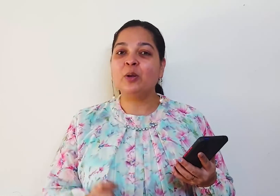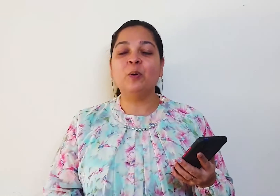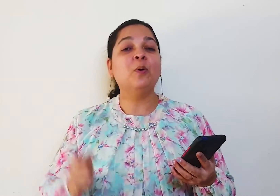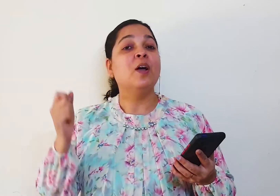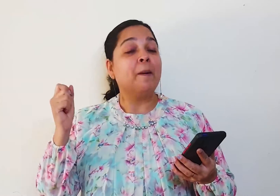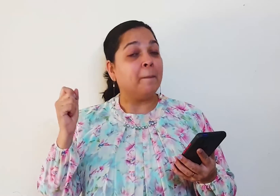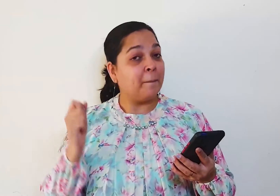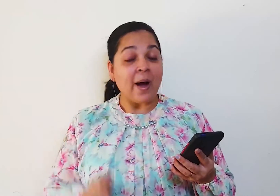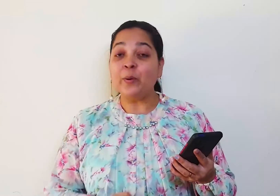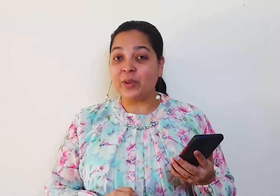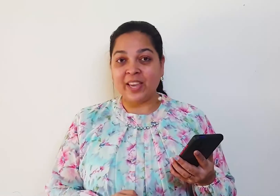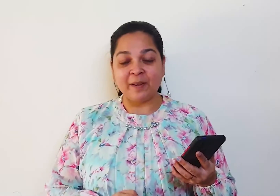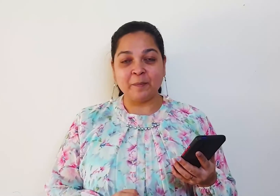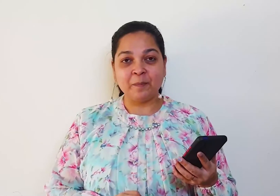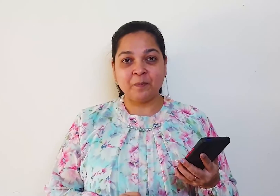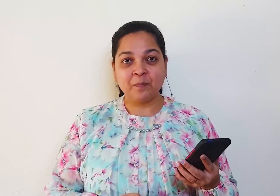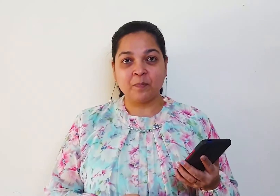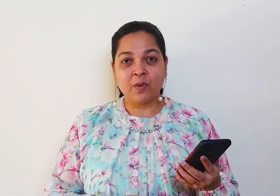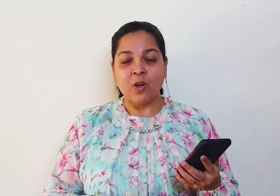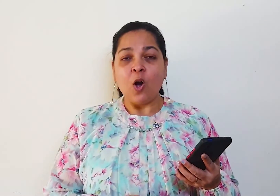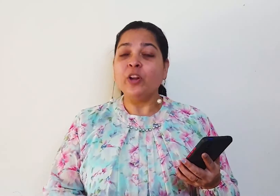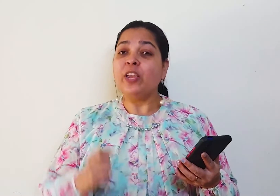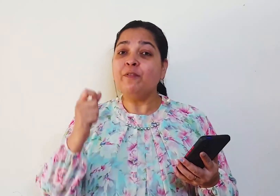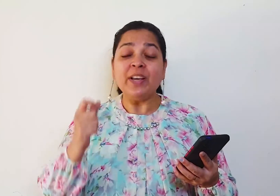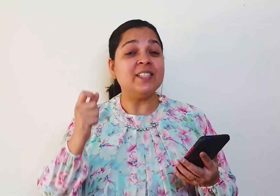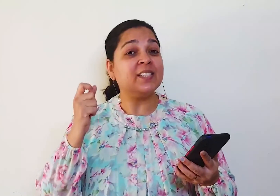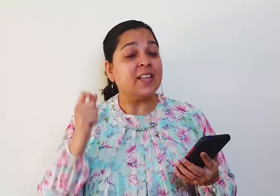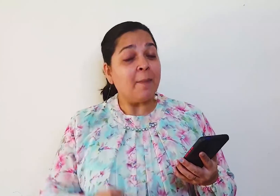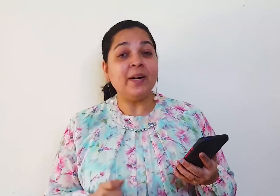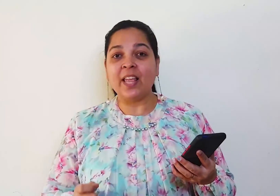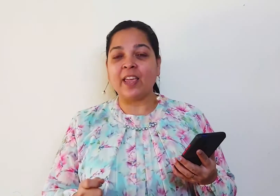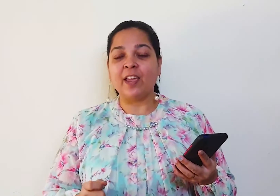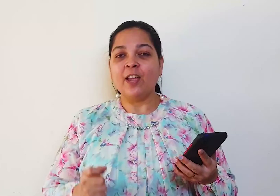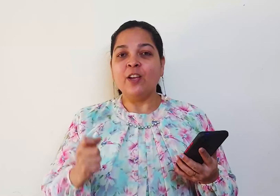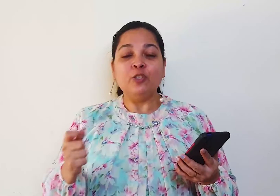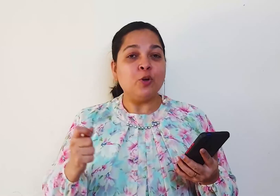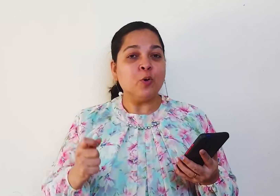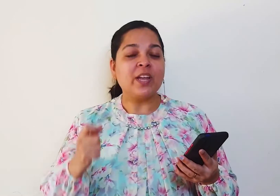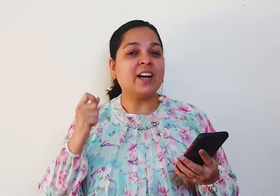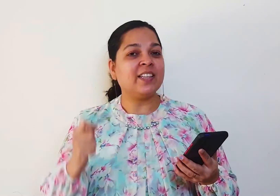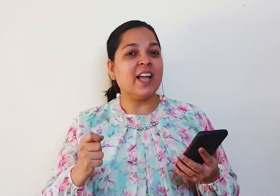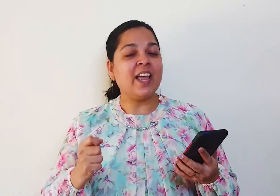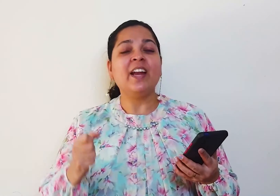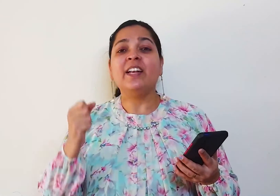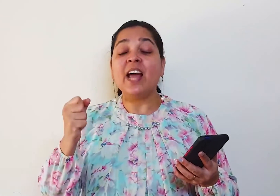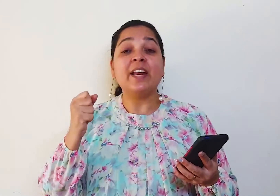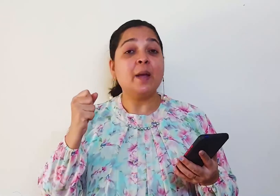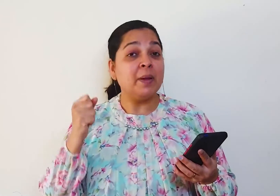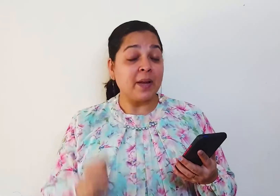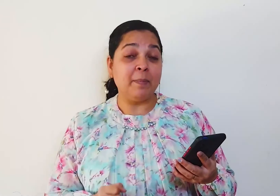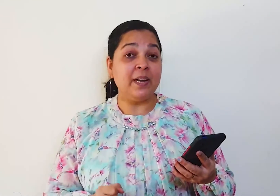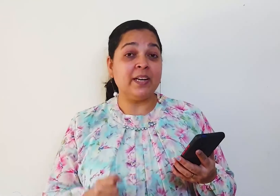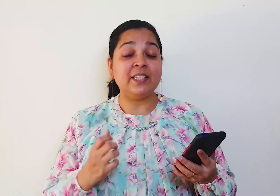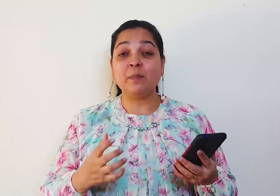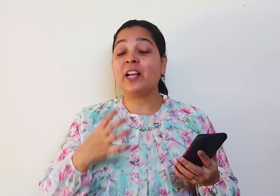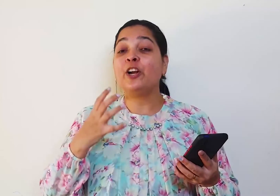हामी बाइबलमा देख्न सक्छौँ, यीशु ख्रीष्टले गर्नुभयो, यीशु ख्रीष्टका चेलाहरूले त्यो चमत्कार गर्नुभयो, हामीले त्यो पढेर वाउ कति